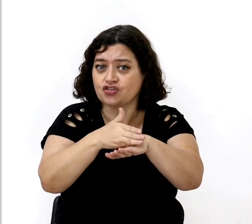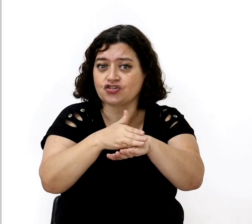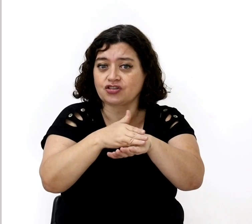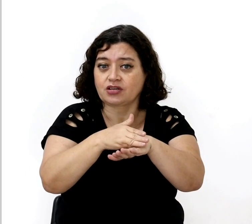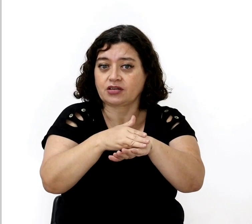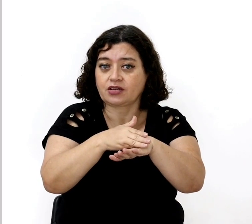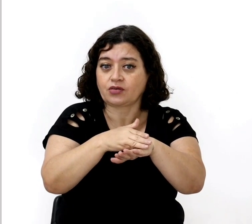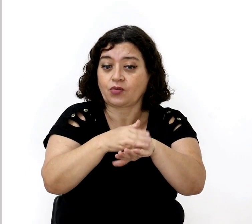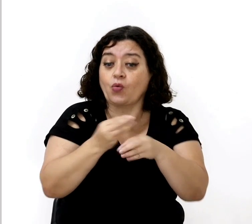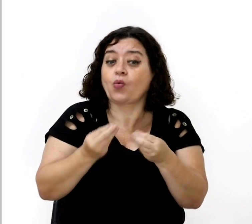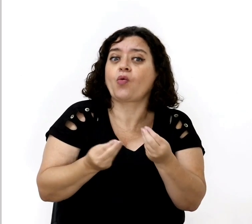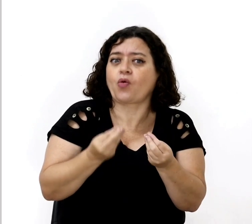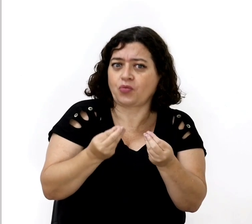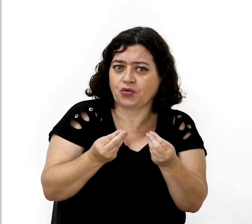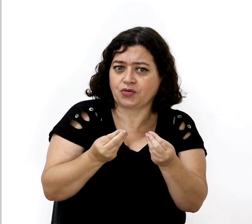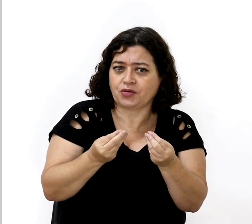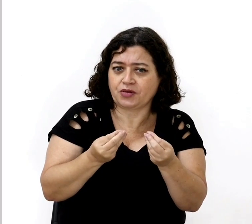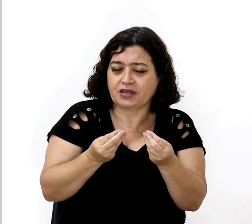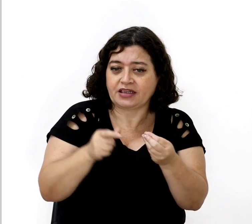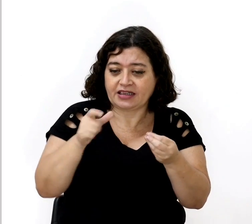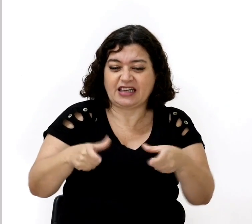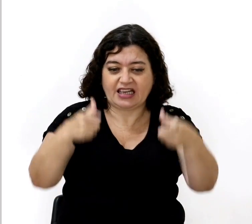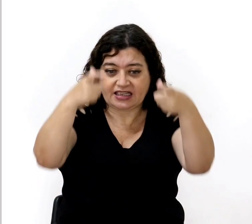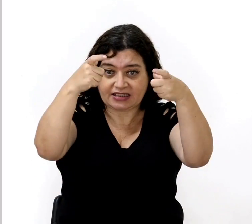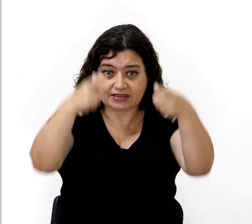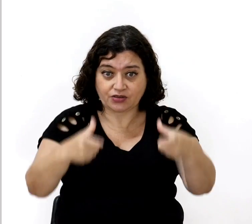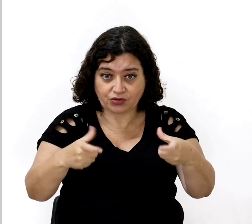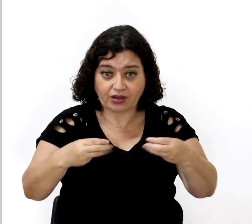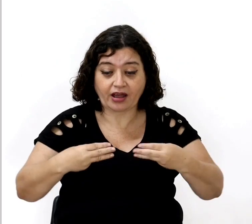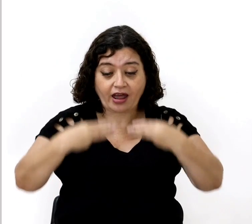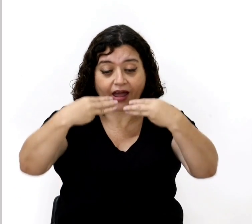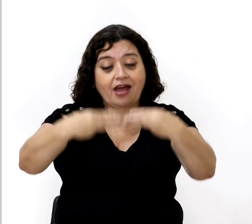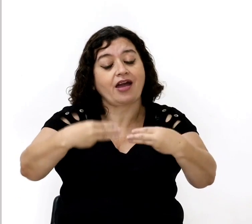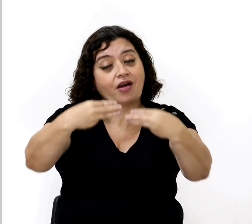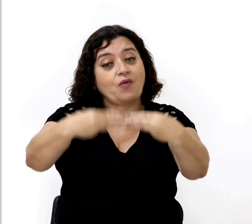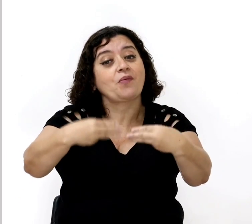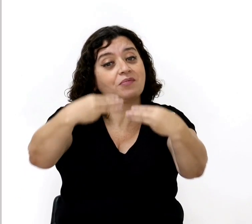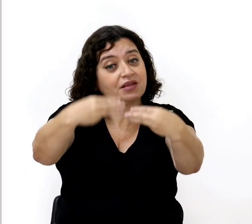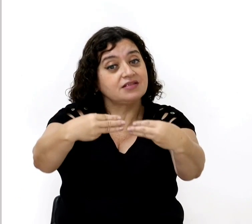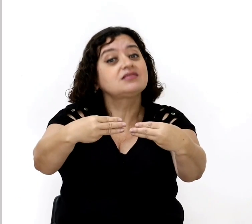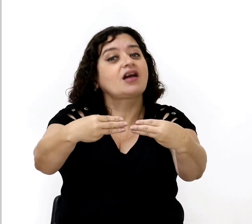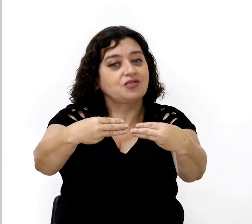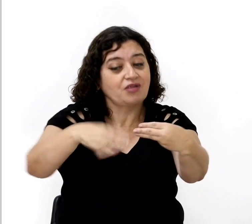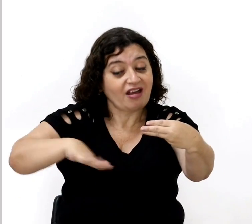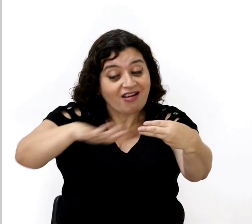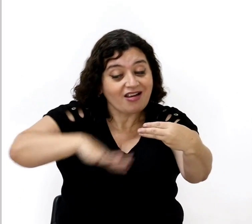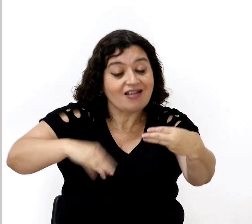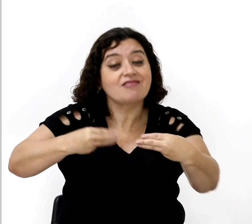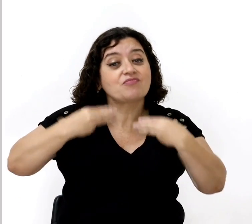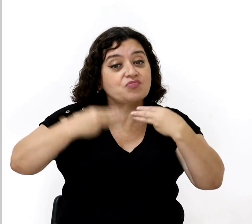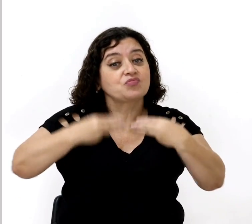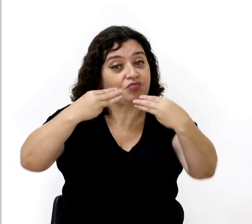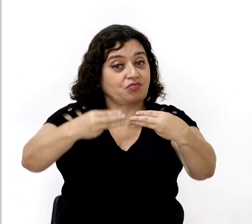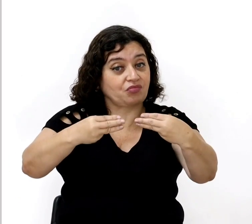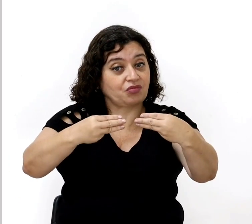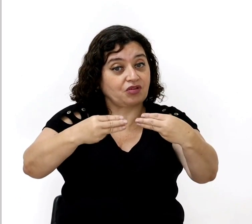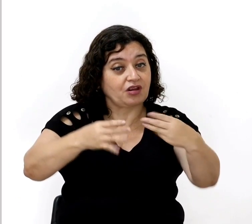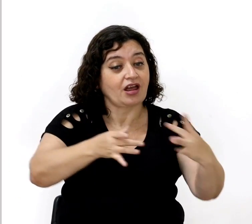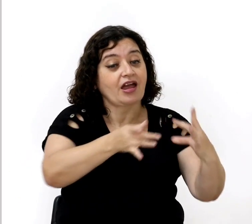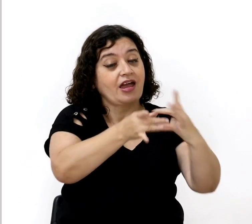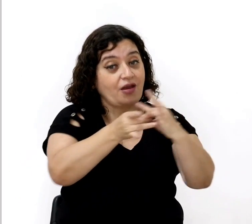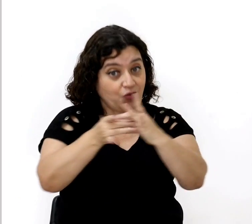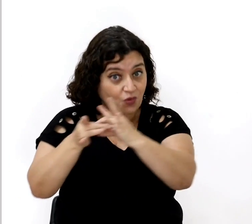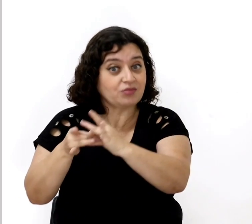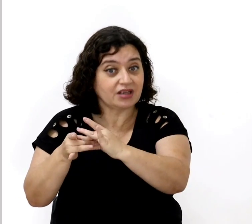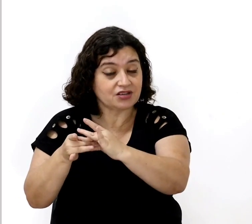E onde você coloca isso na prática, esse lugar, esse espaço, é o que a gente chama de ministérios. Né? Então, é um contexto,